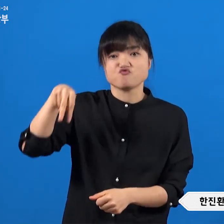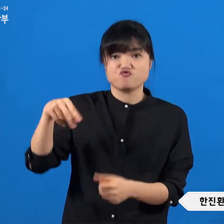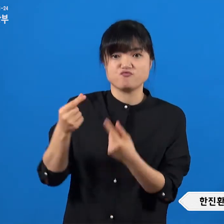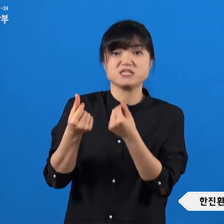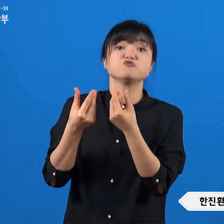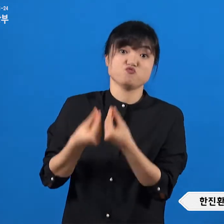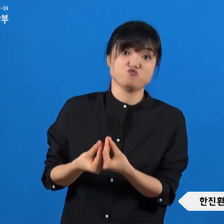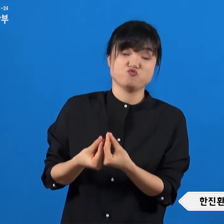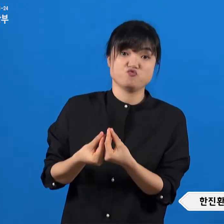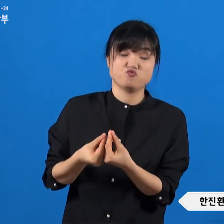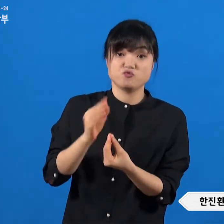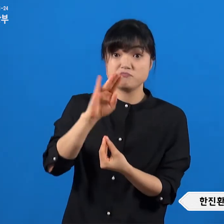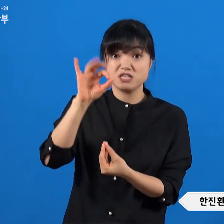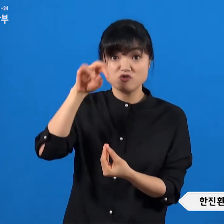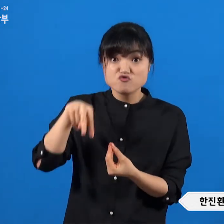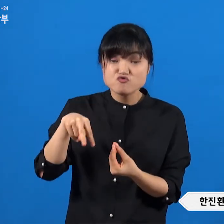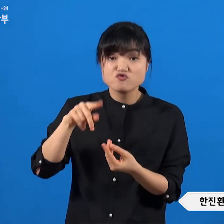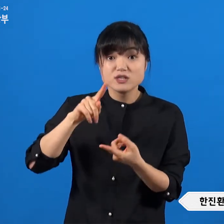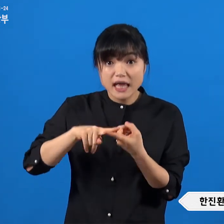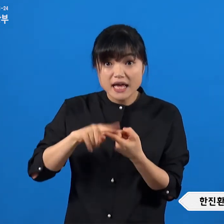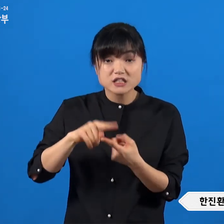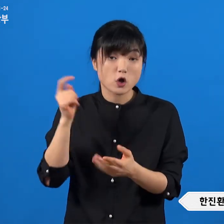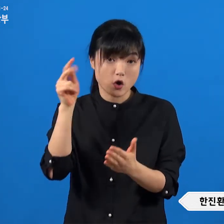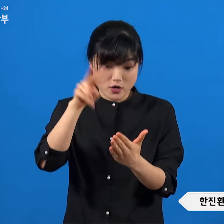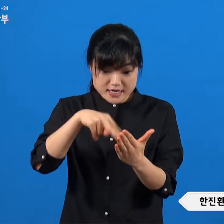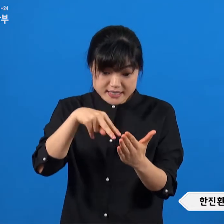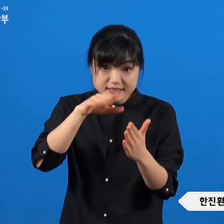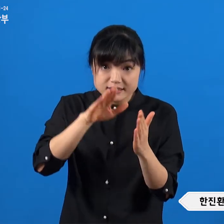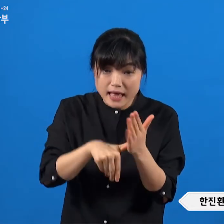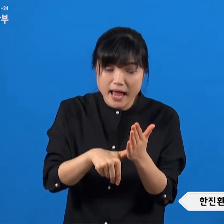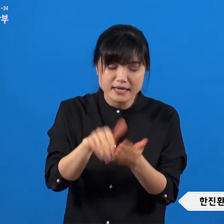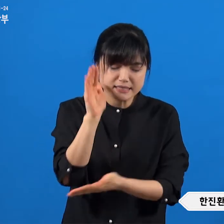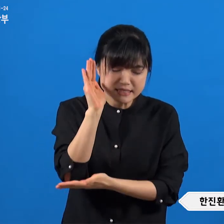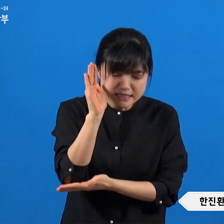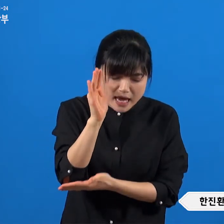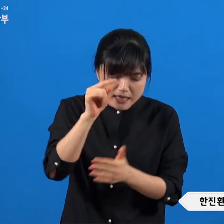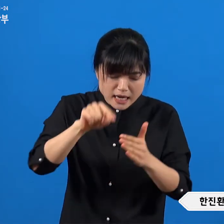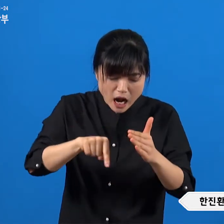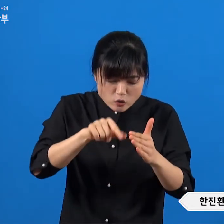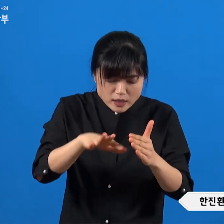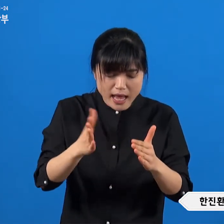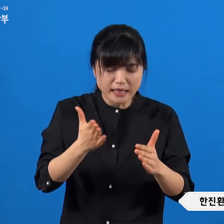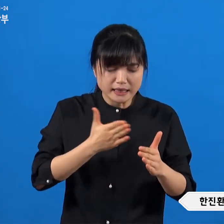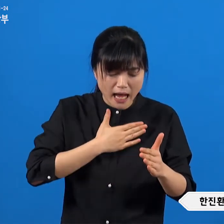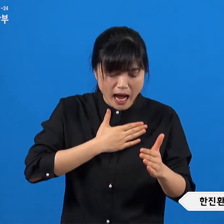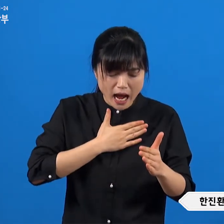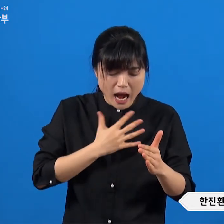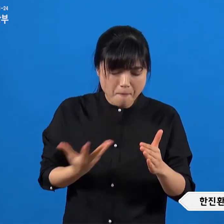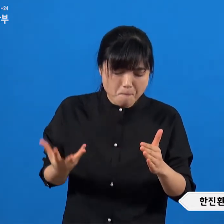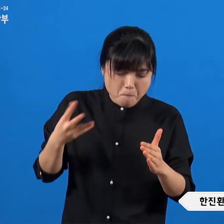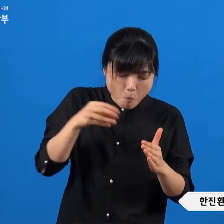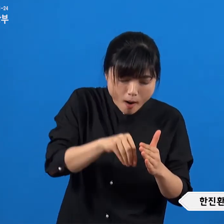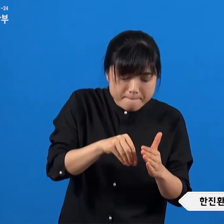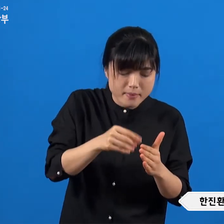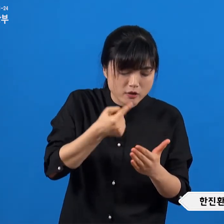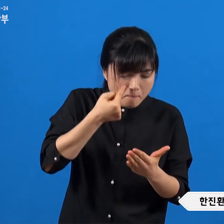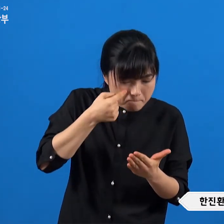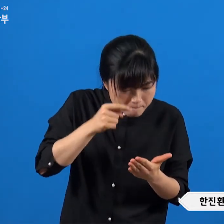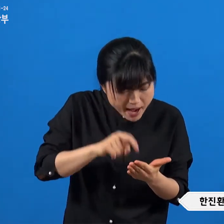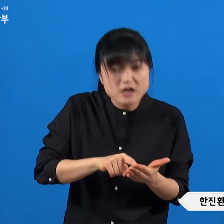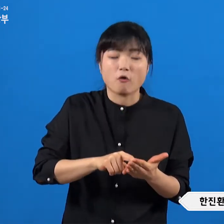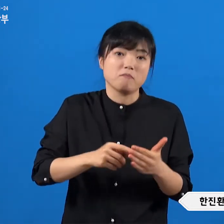그래서 비유의 말씀을 읽을 때는 그 이야기 속에서 내 자신의 모습을 발견할 수 있어야